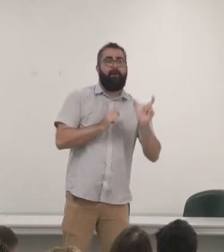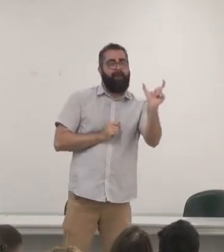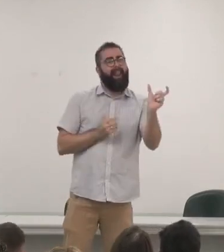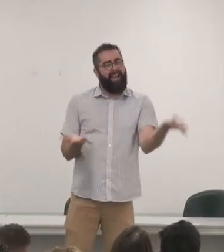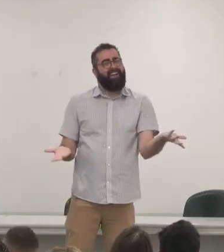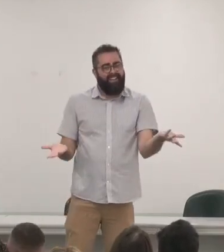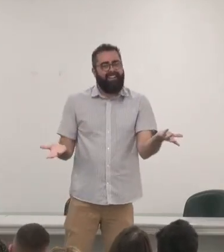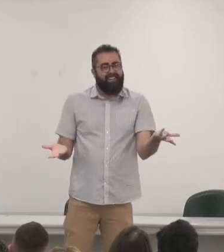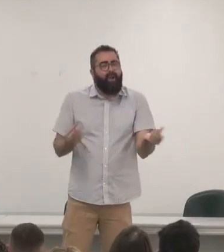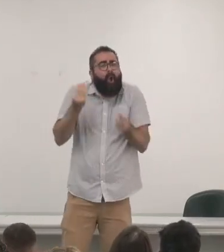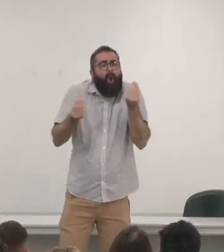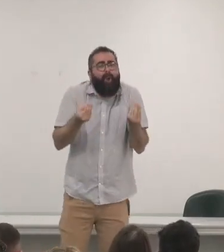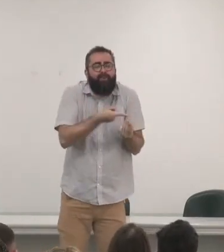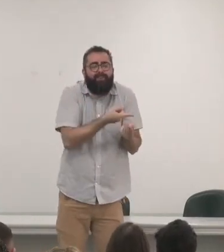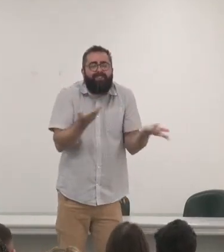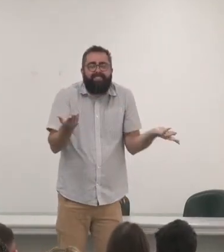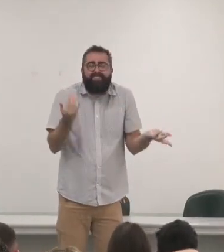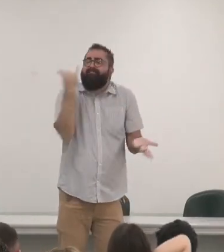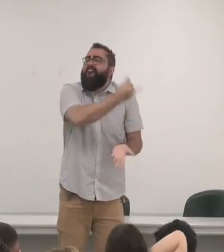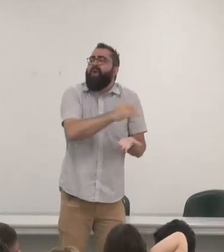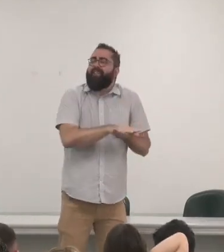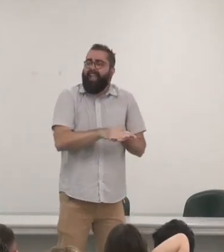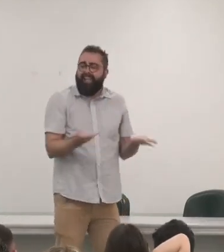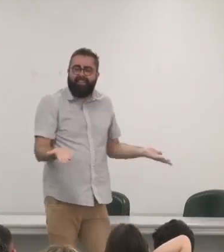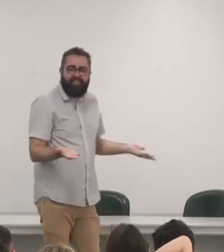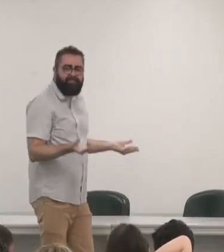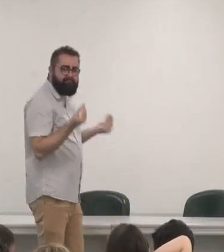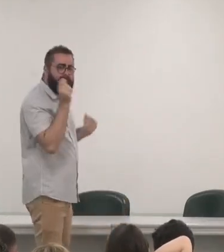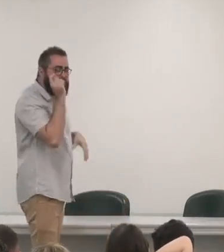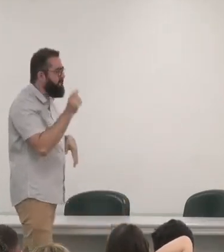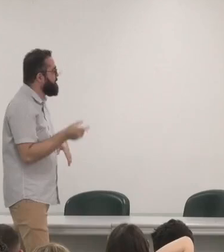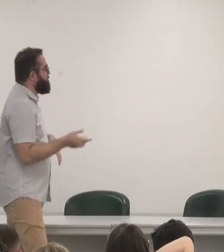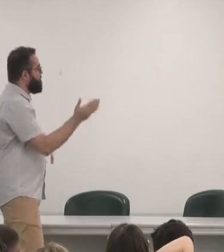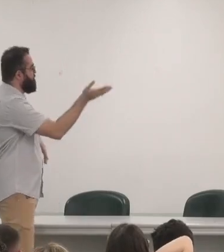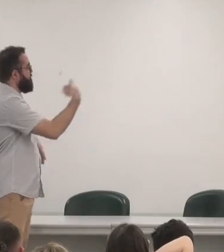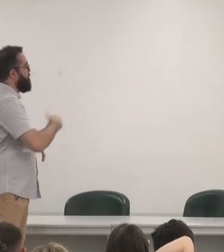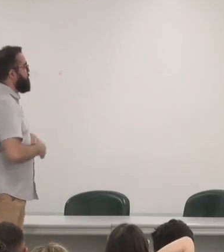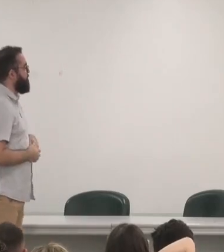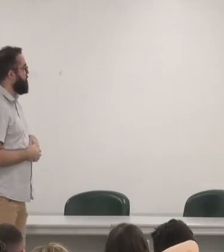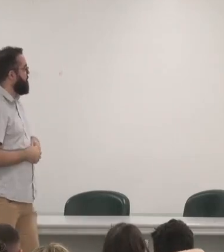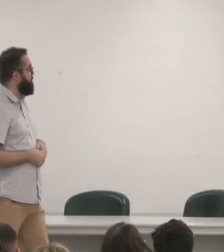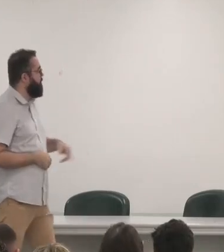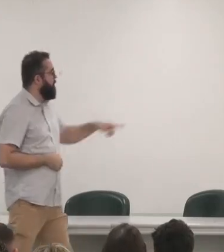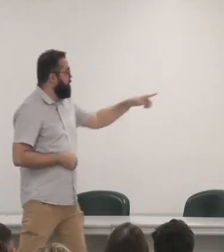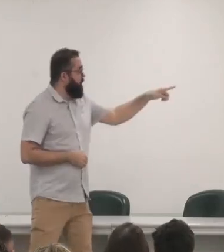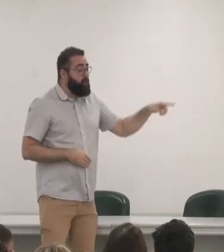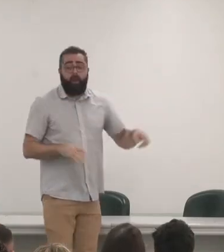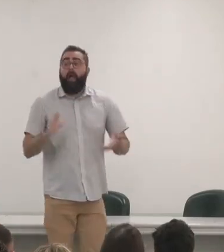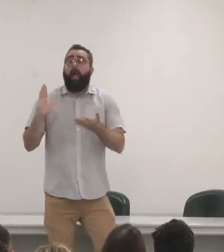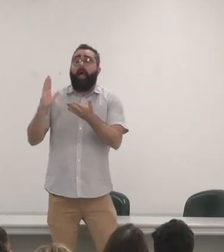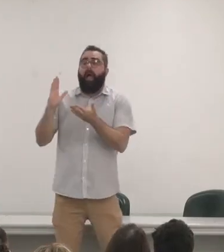para já poder criar outra palavra, né? Então, é uma produtividade que... Quem os ensinou isso, né?